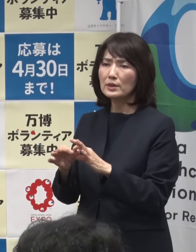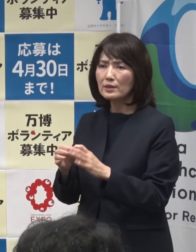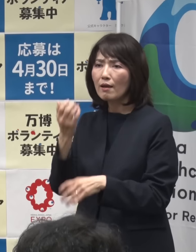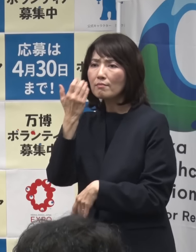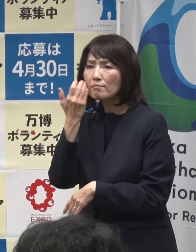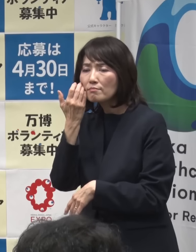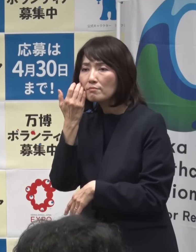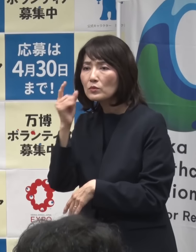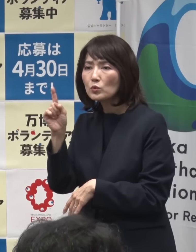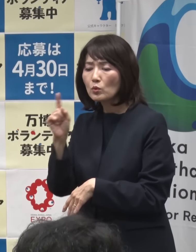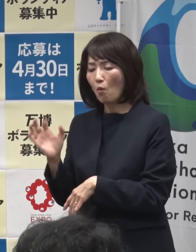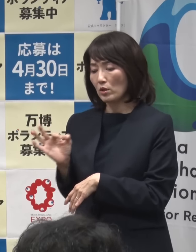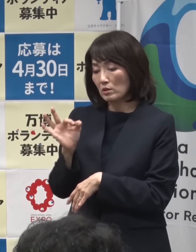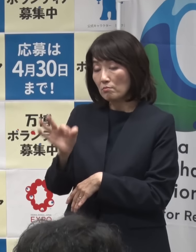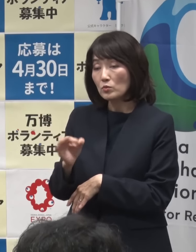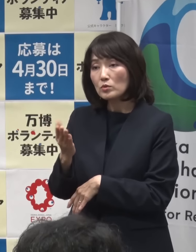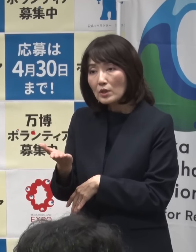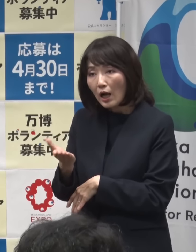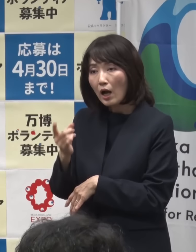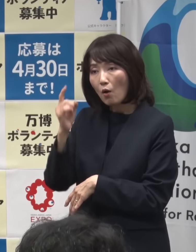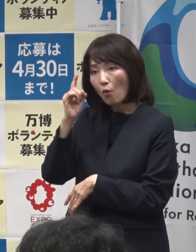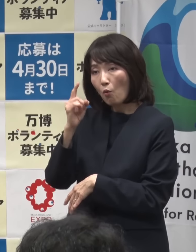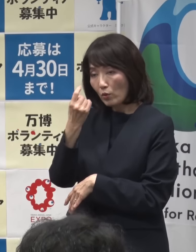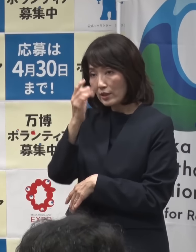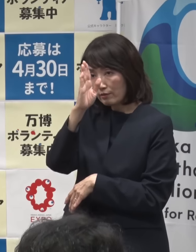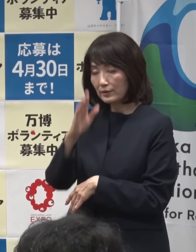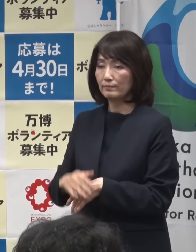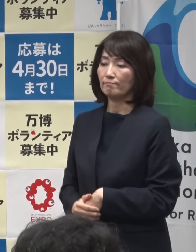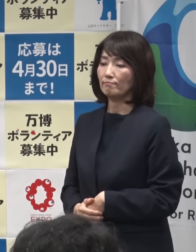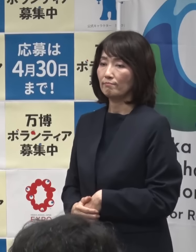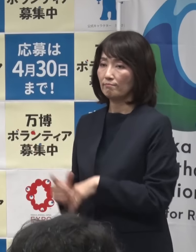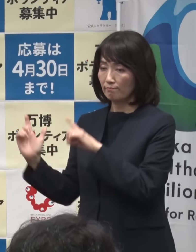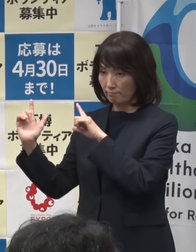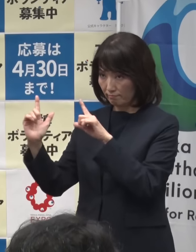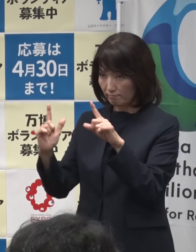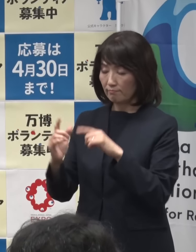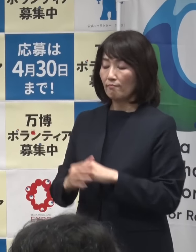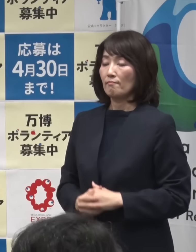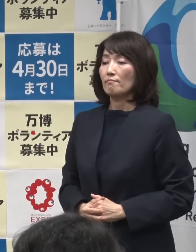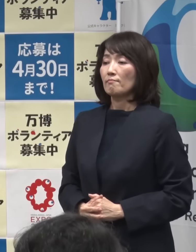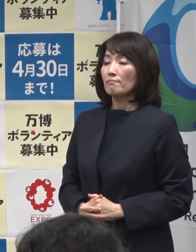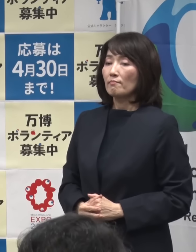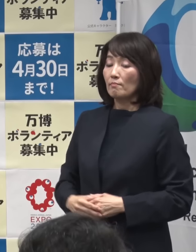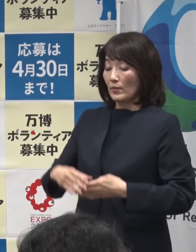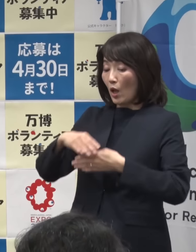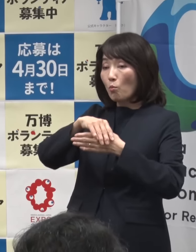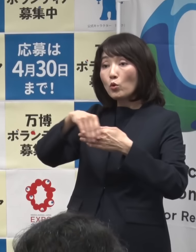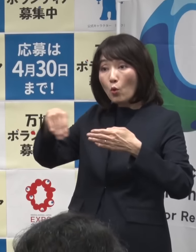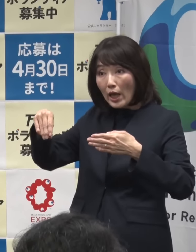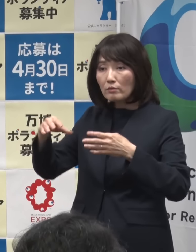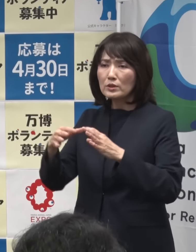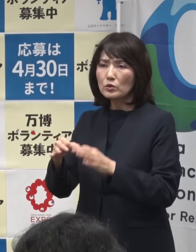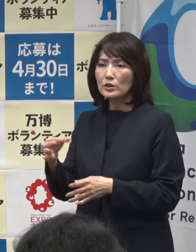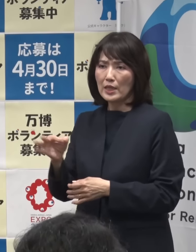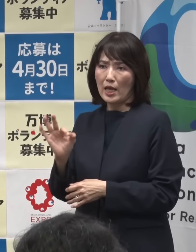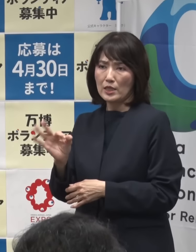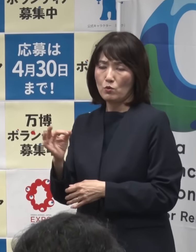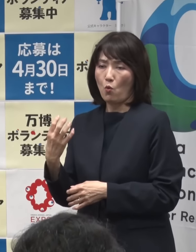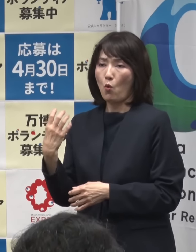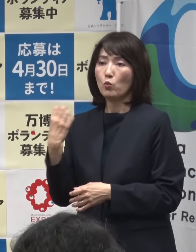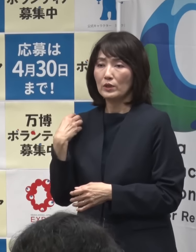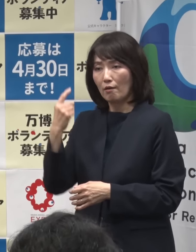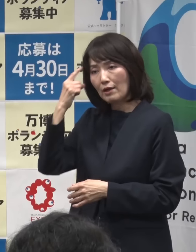がどのように負担していくか、知事のお考えを聞かせてください。 まずこの、モノレールについての費用負担の基